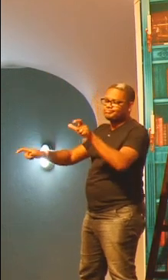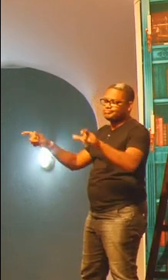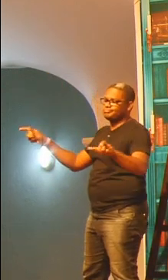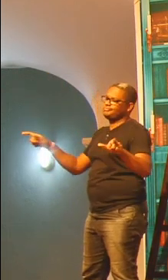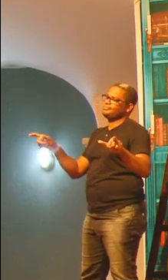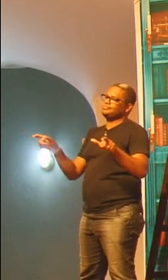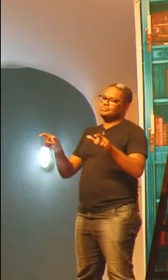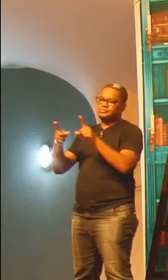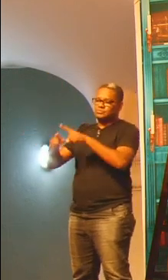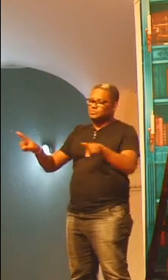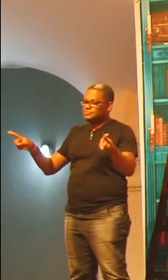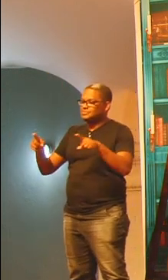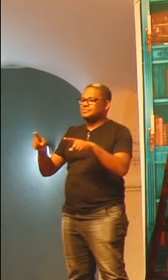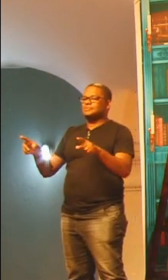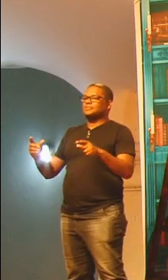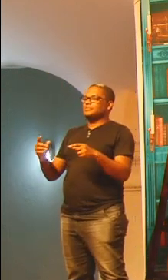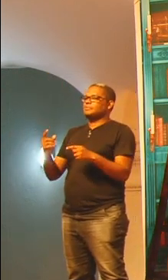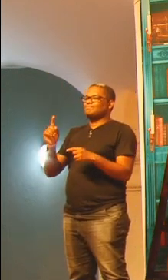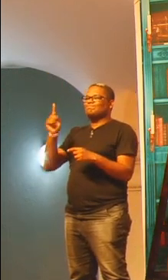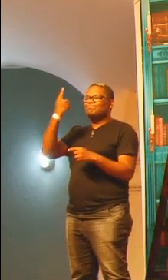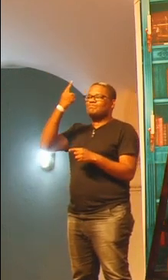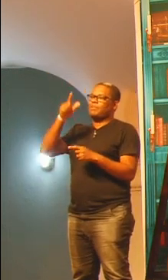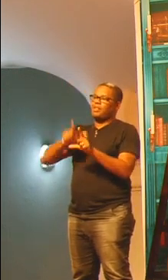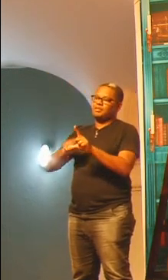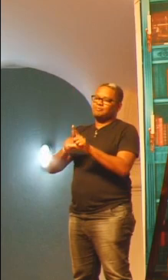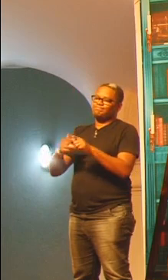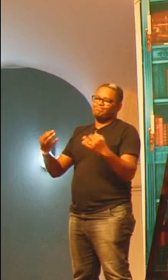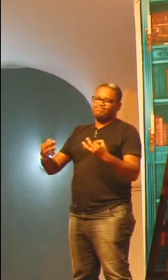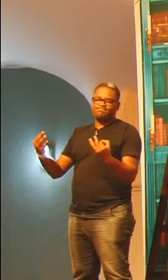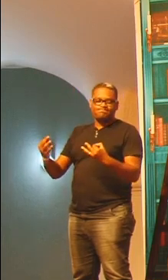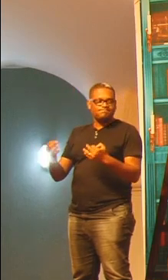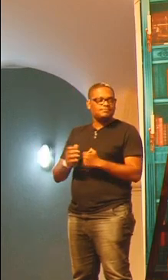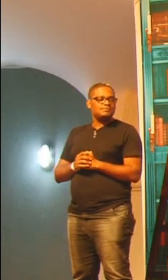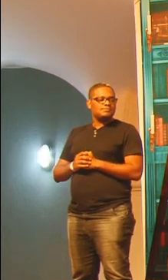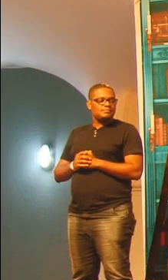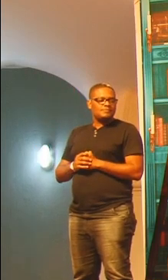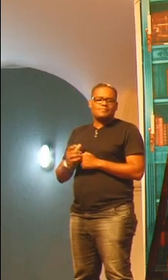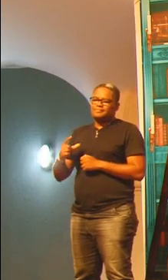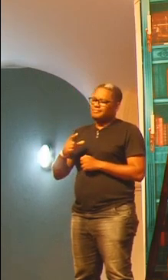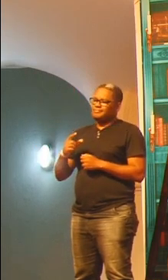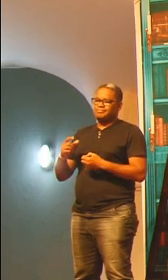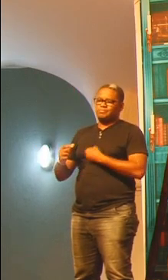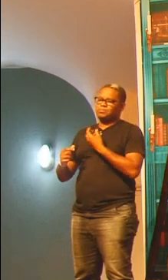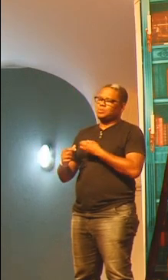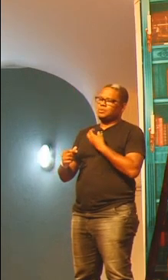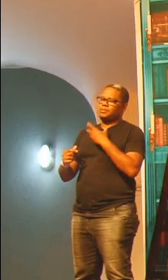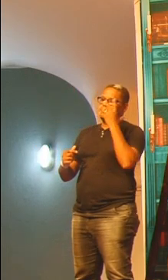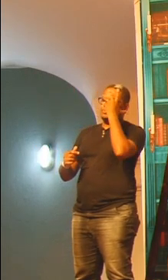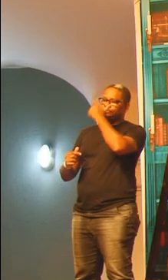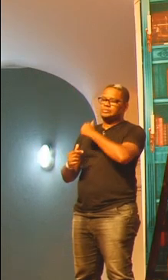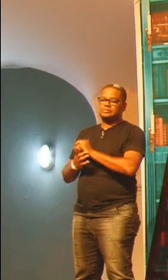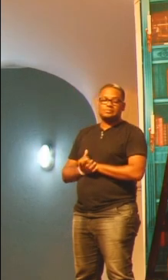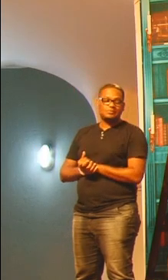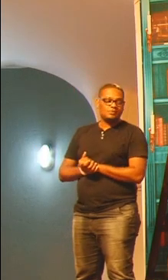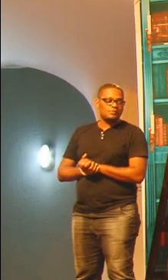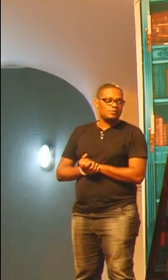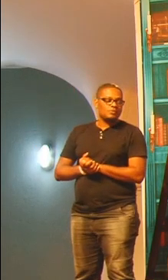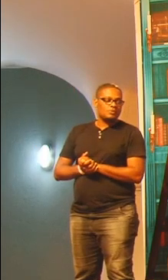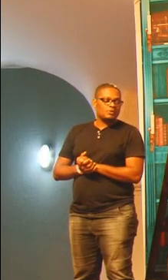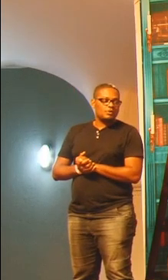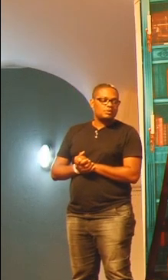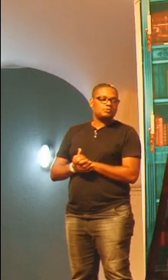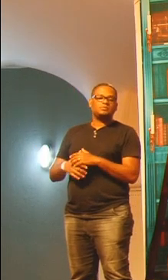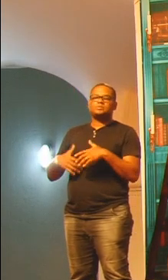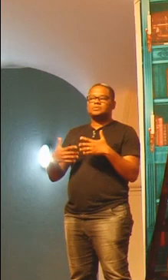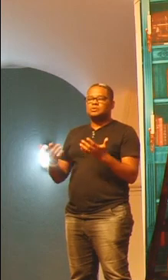de tudo, porque muita gente fala que é só letra de música, né? E tem muita coisa ali que são poemas belíssimos. Então, tudo